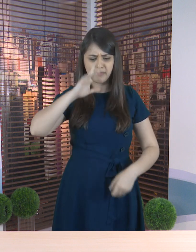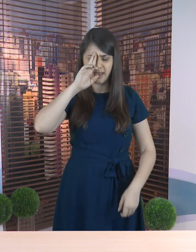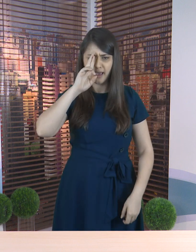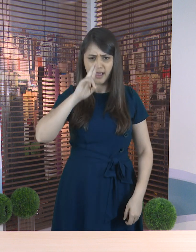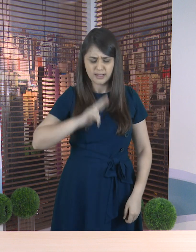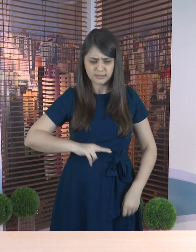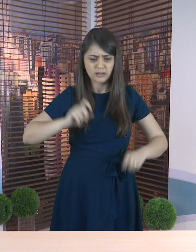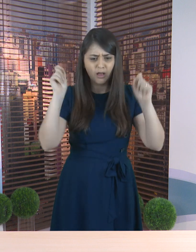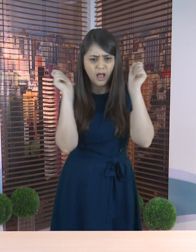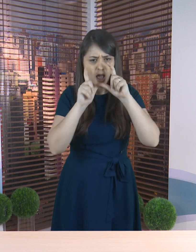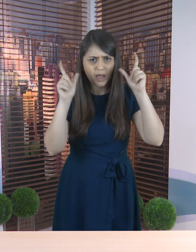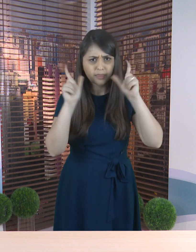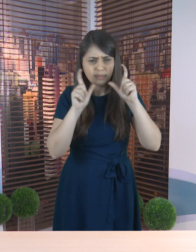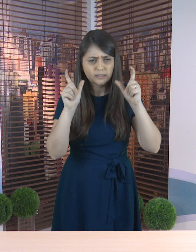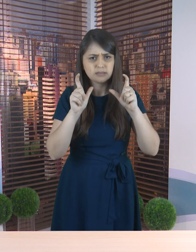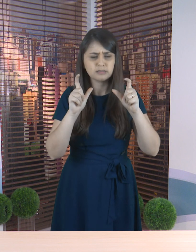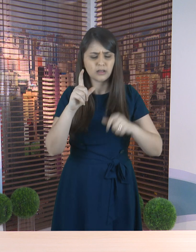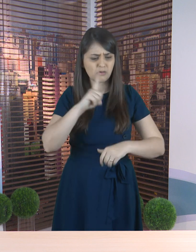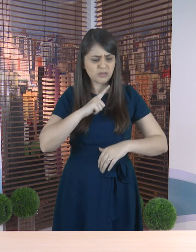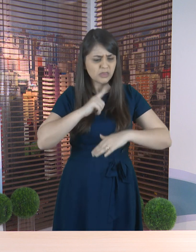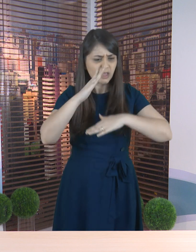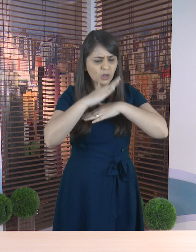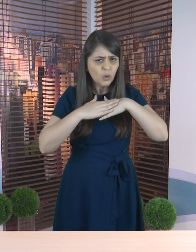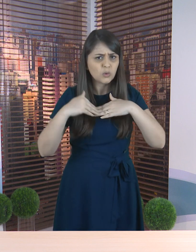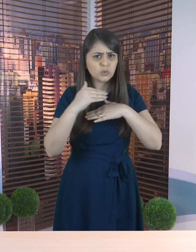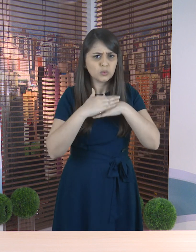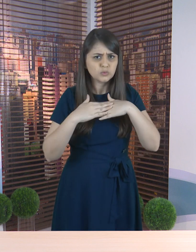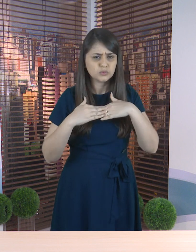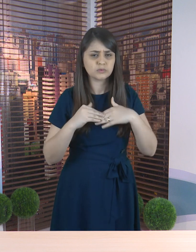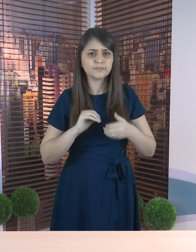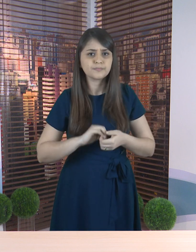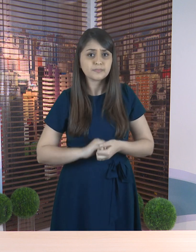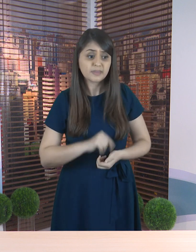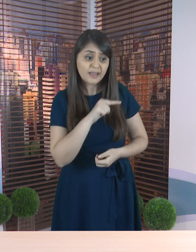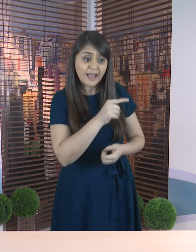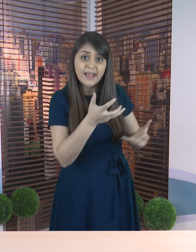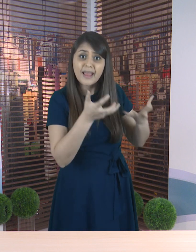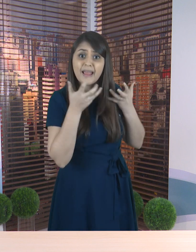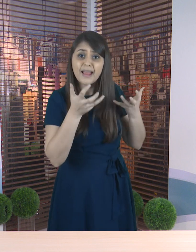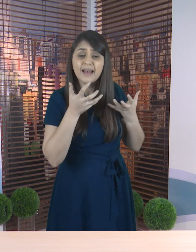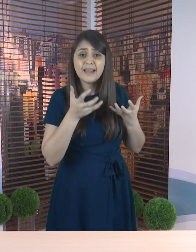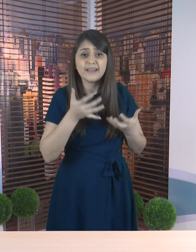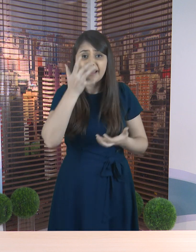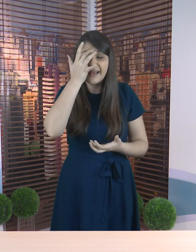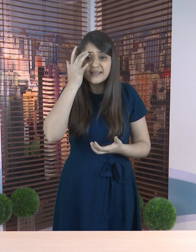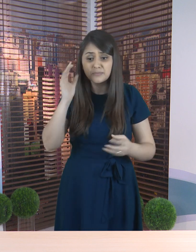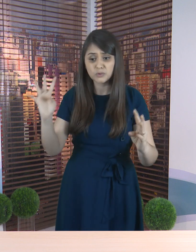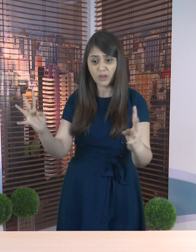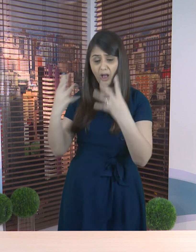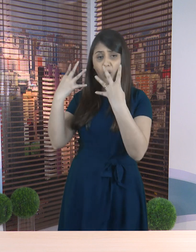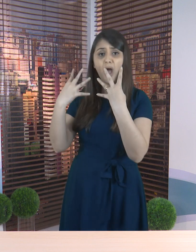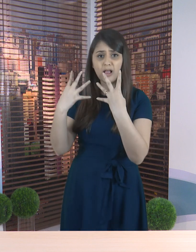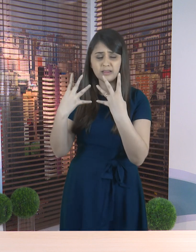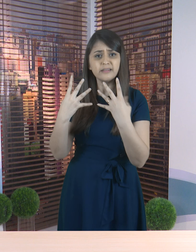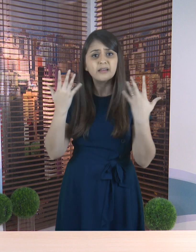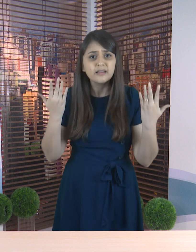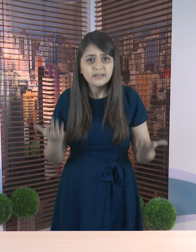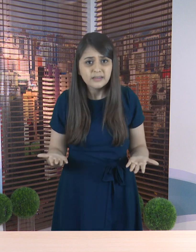isso ele pede aos seus amigos que parem para escutá-lo. Eles precisam pôr a mão sobre a boca. Há muito,